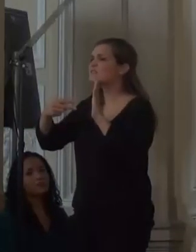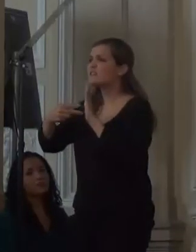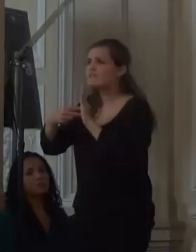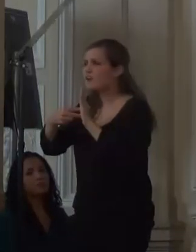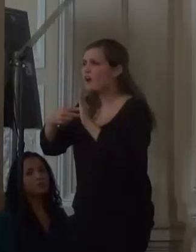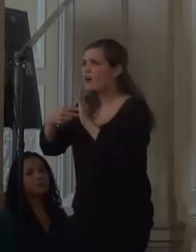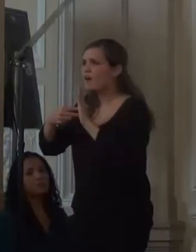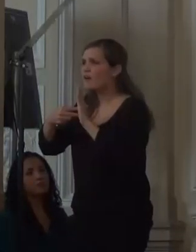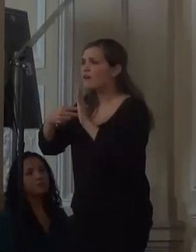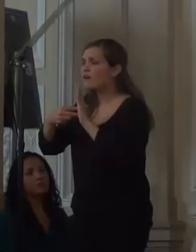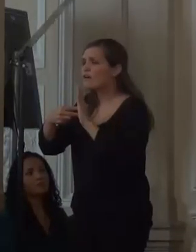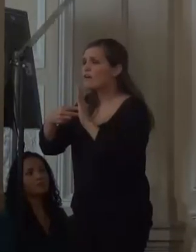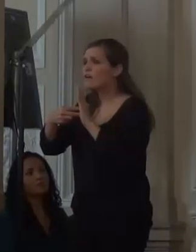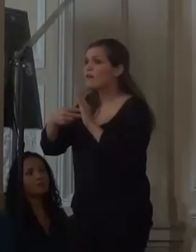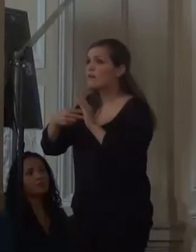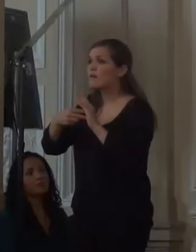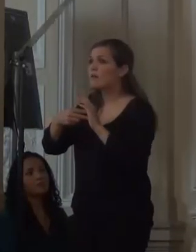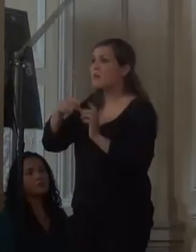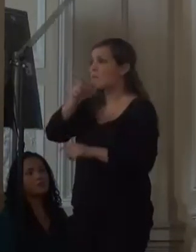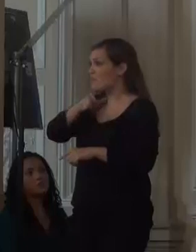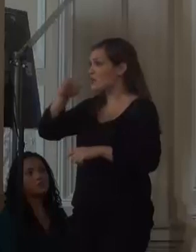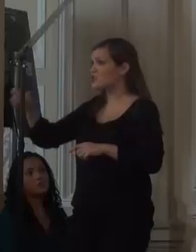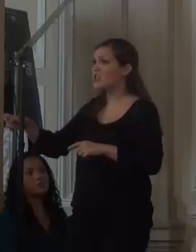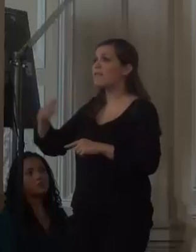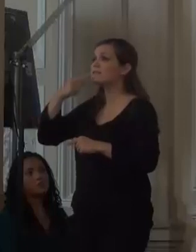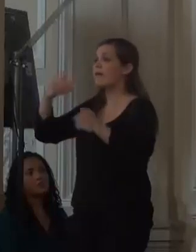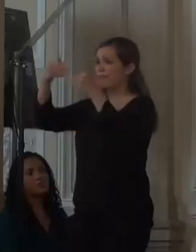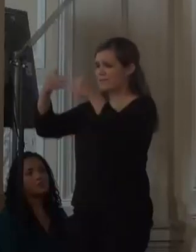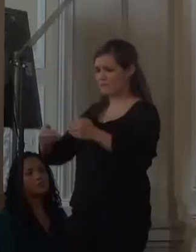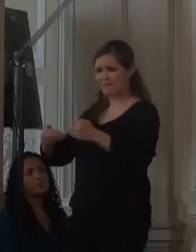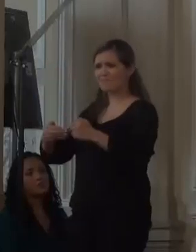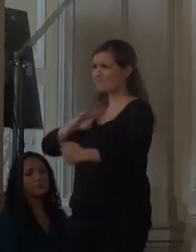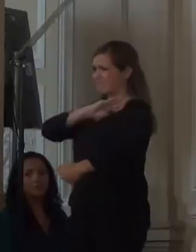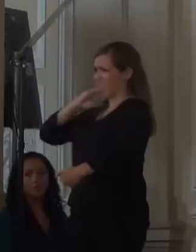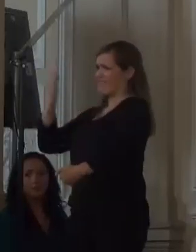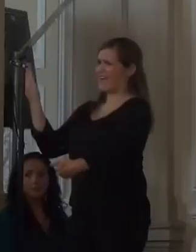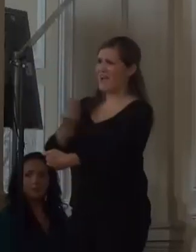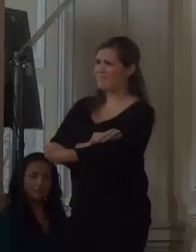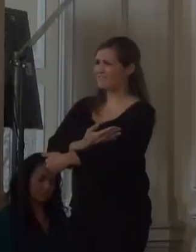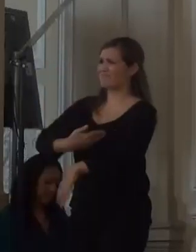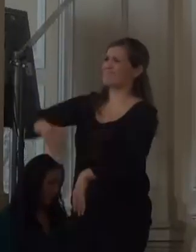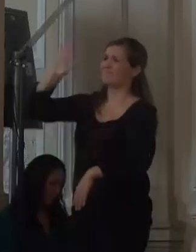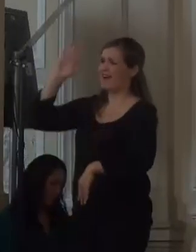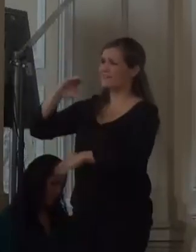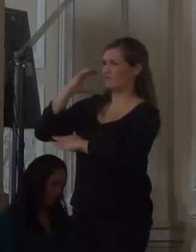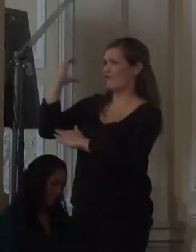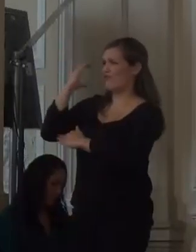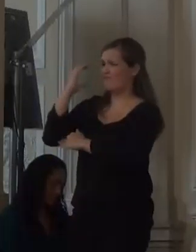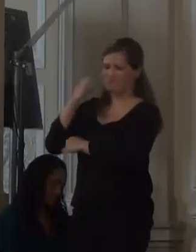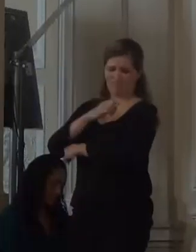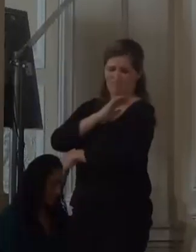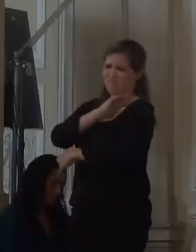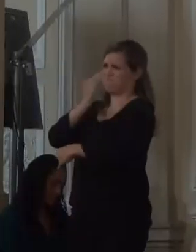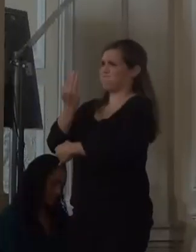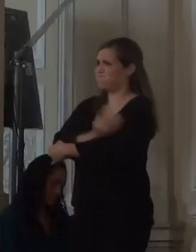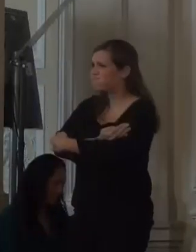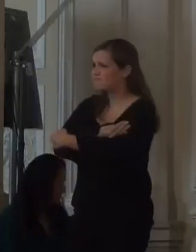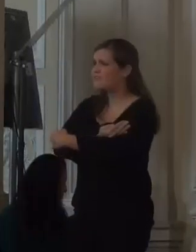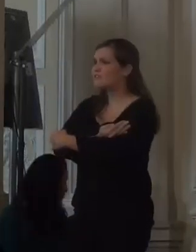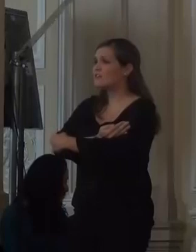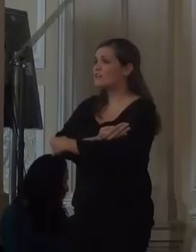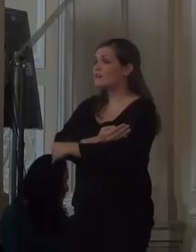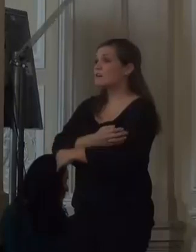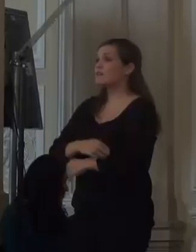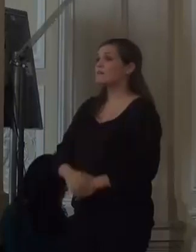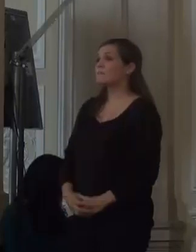a muchas de las personas más capaces de nuestro país. Sin duda, una de las